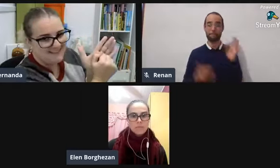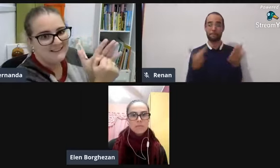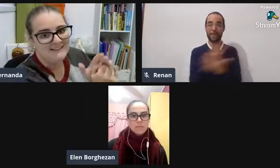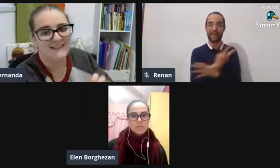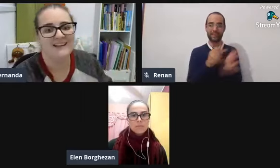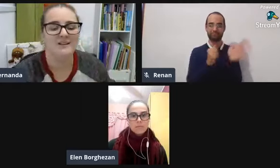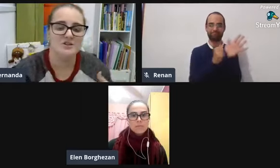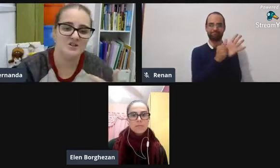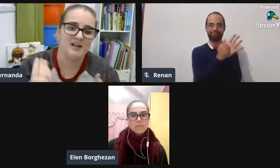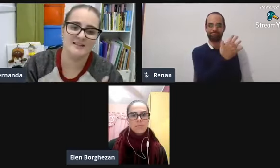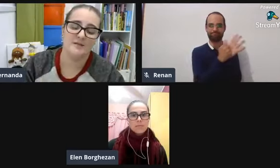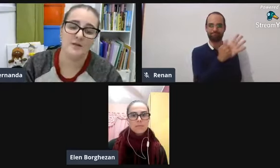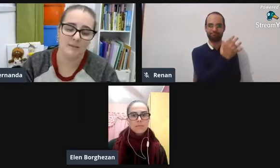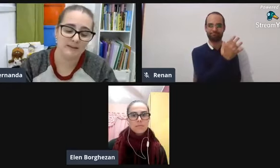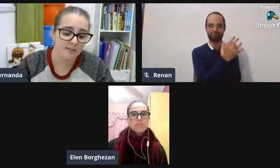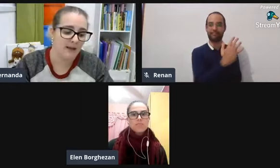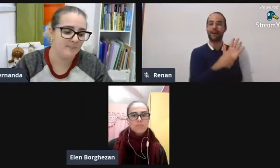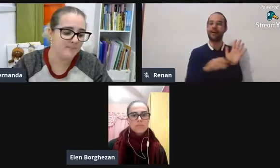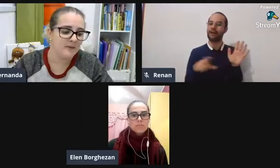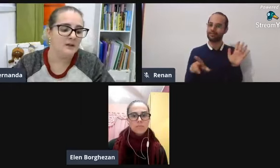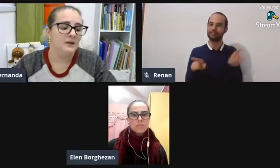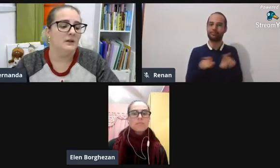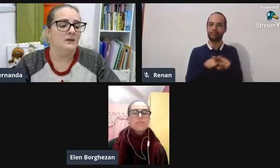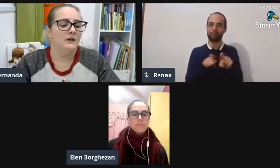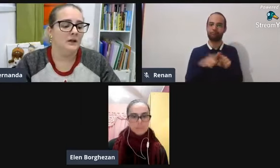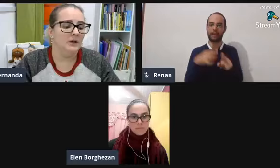apaga. Né? Então, a gente tem essa forma também.